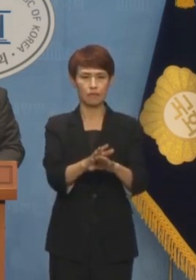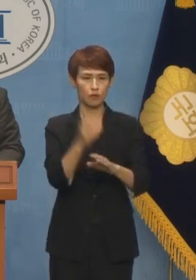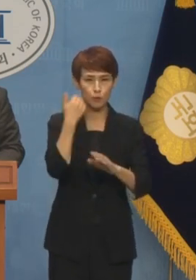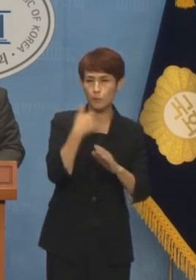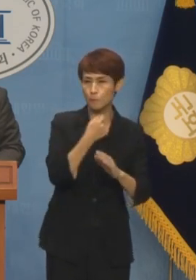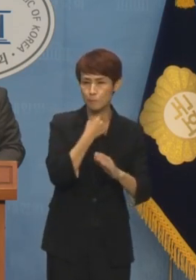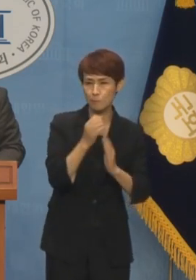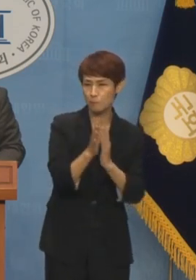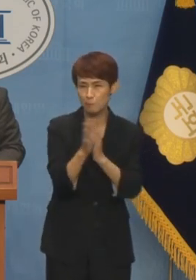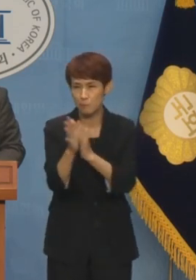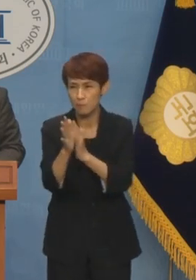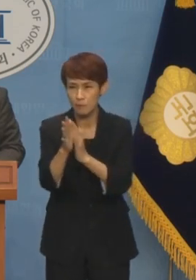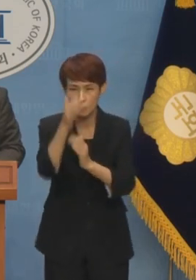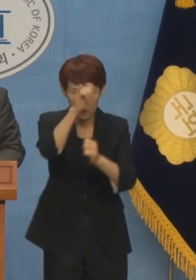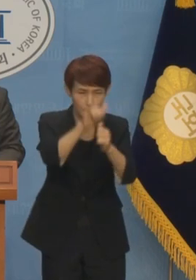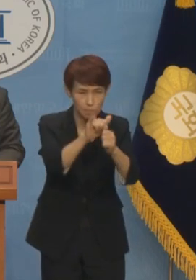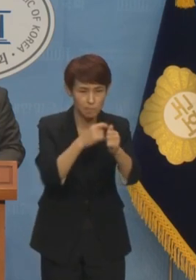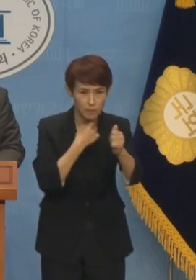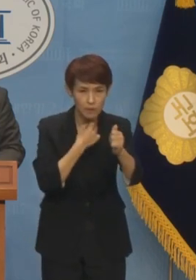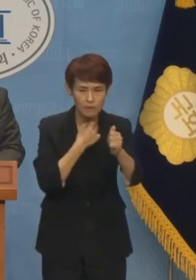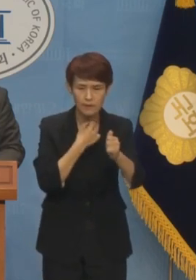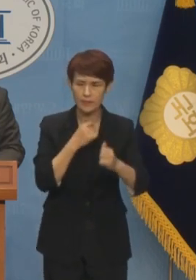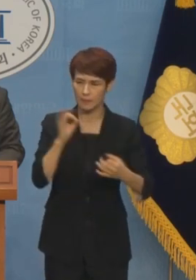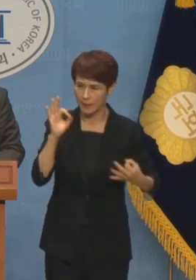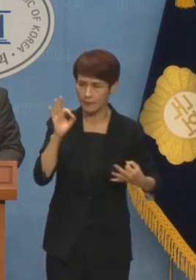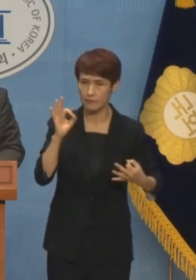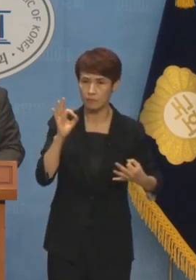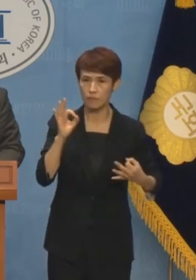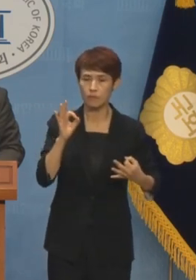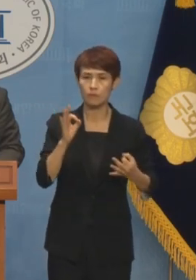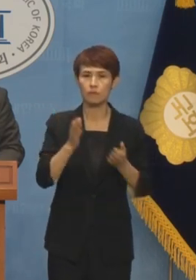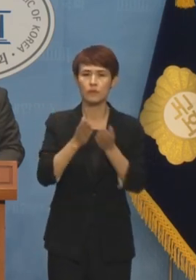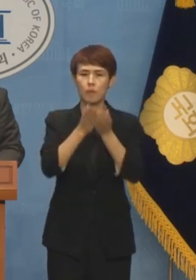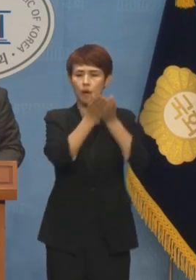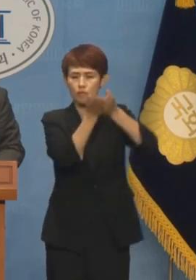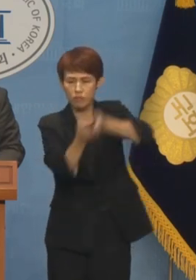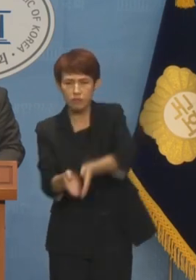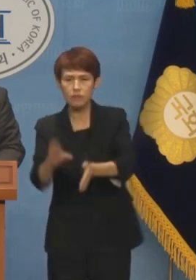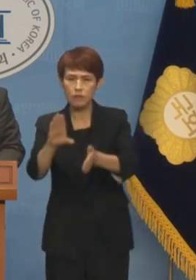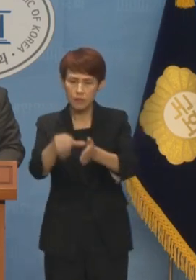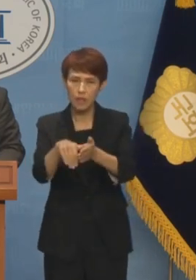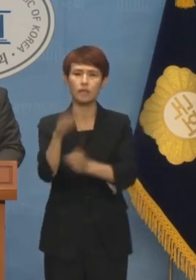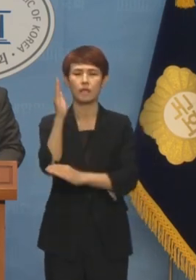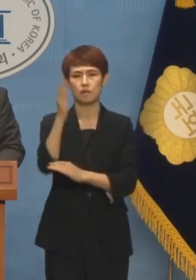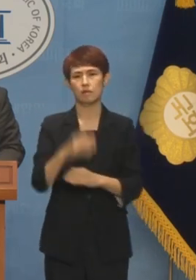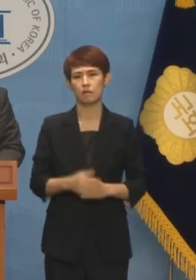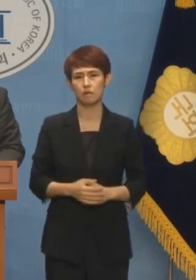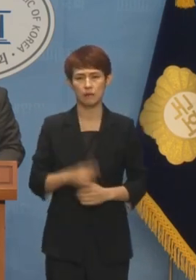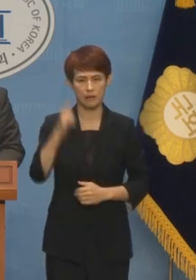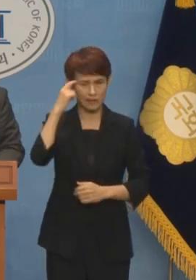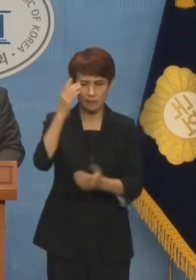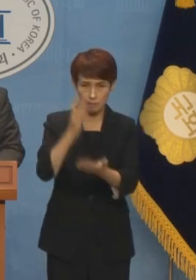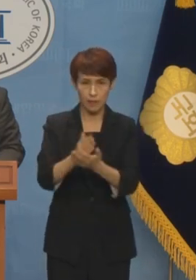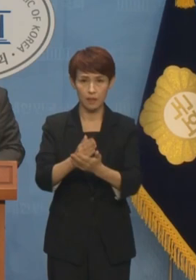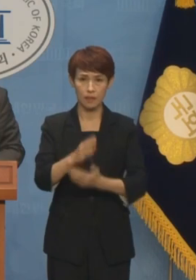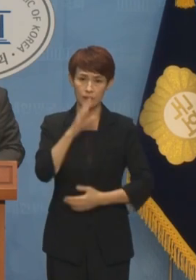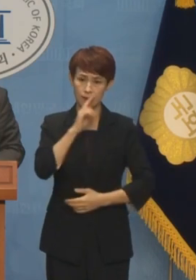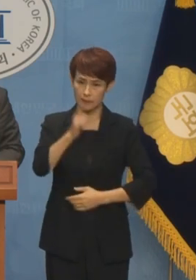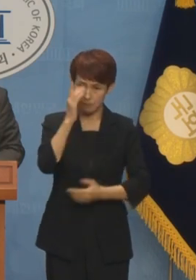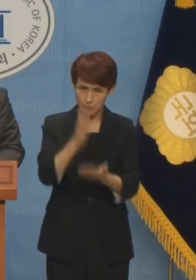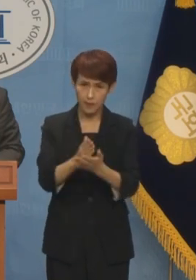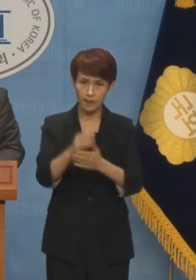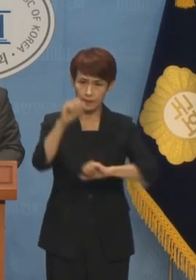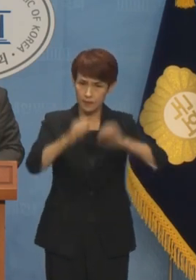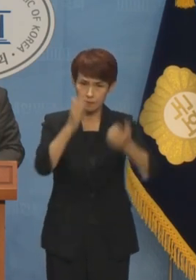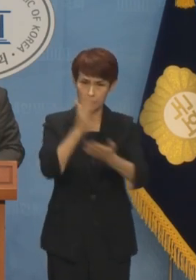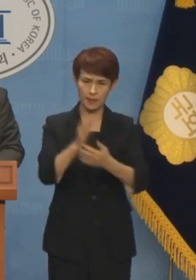남았습니다. 가만히 있어라. 세월호 참사 때의 말입니다. 생각하지 말고 말하지 말고 행동하지